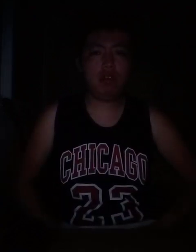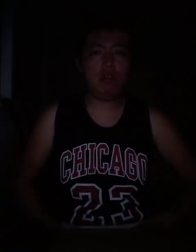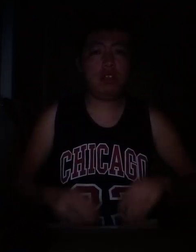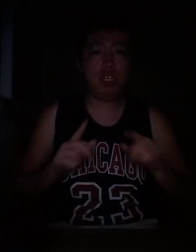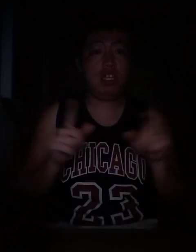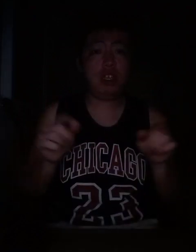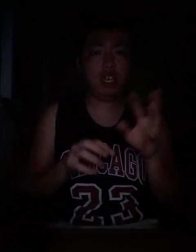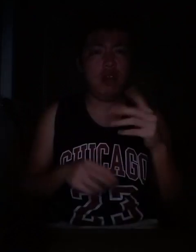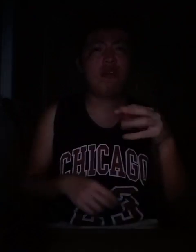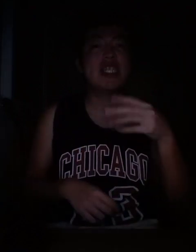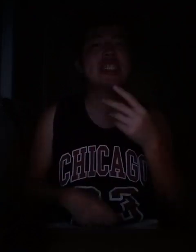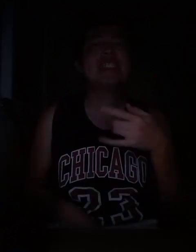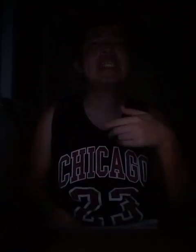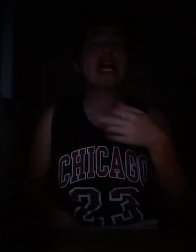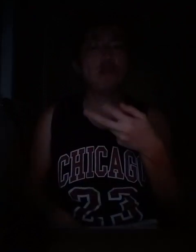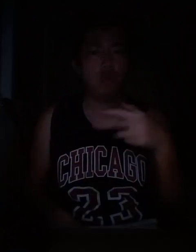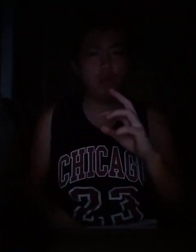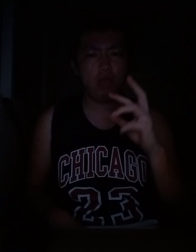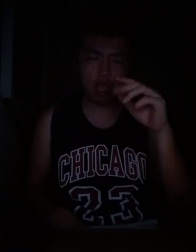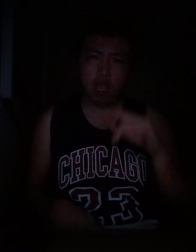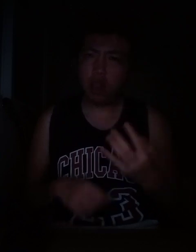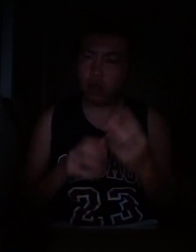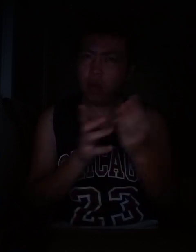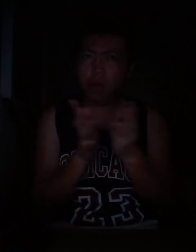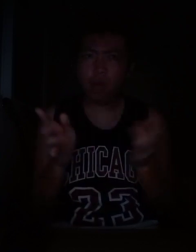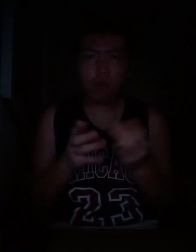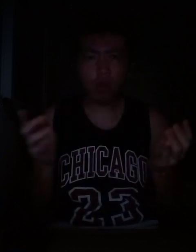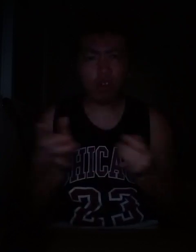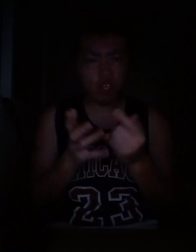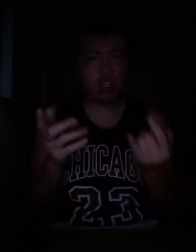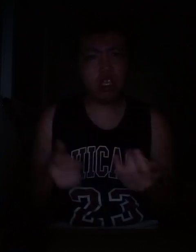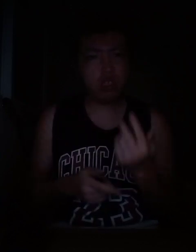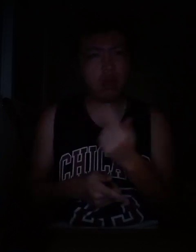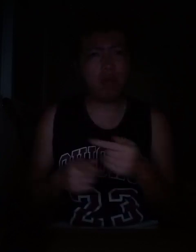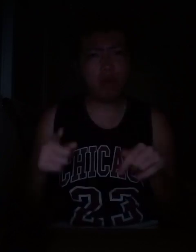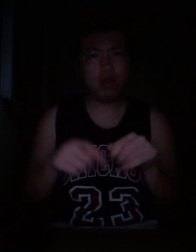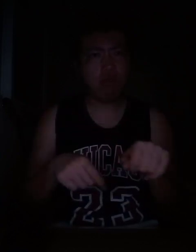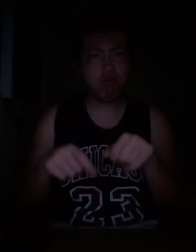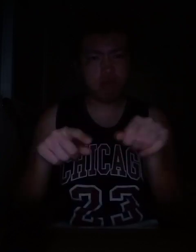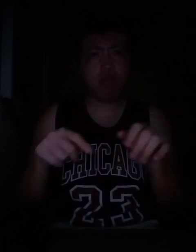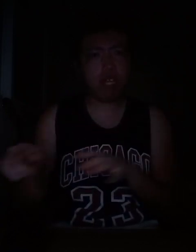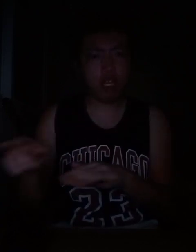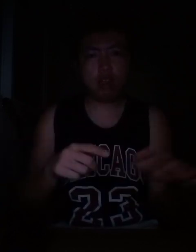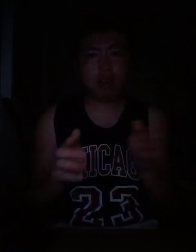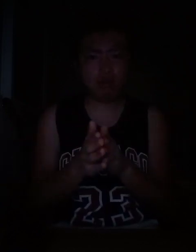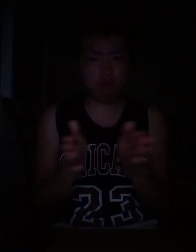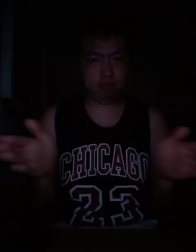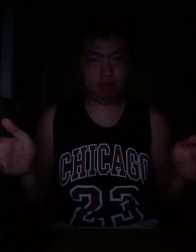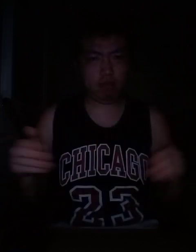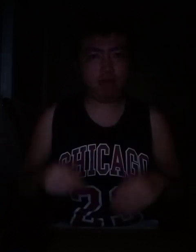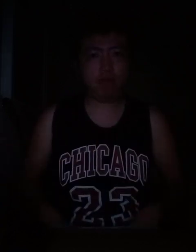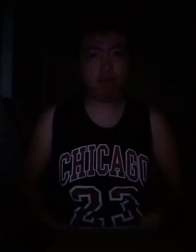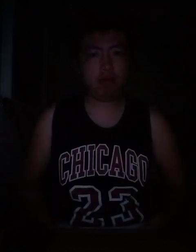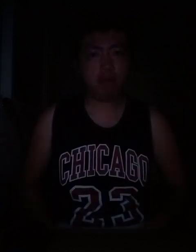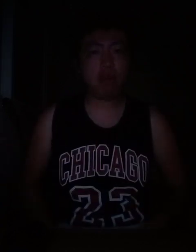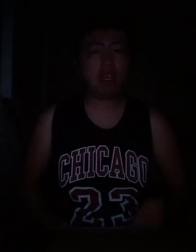지난해 태풍 흰남노 때 침수 피해를 입은 한 음식점 주인은 직접 모래주머니를 만들기 시작했습니다. 가게 입구에